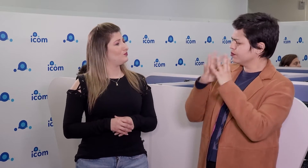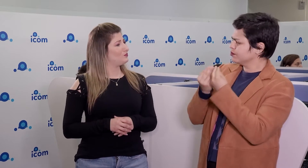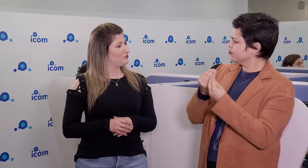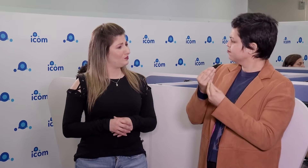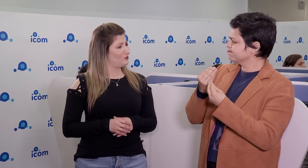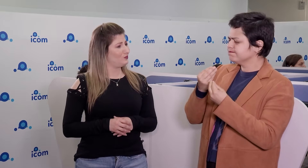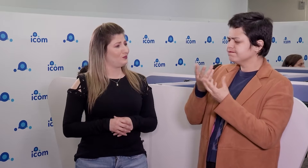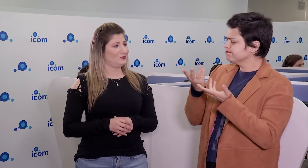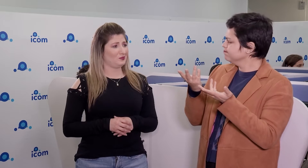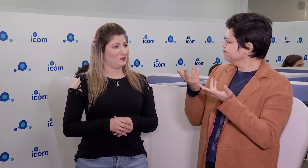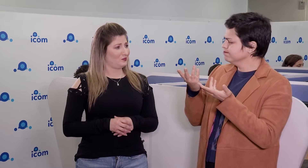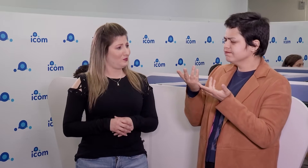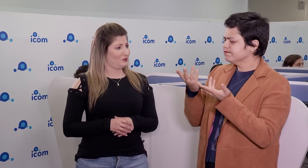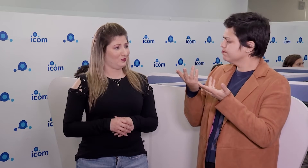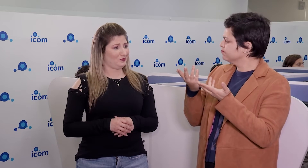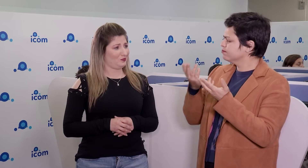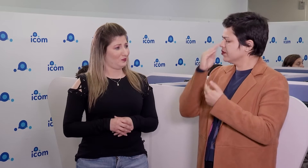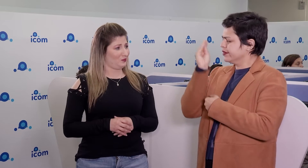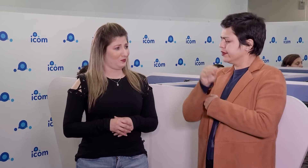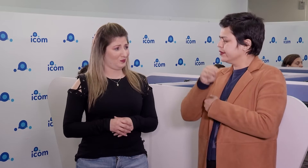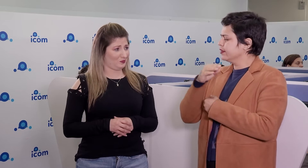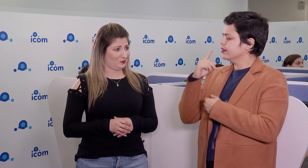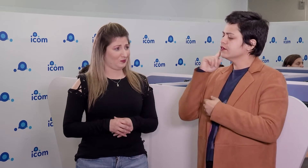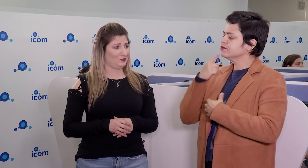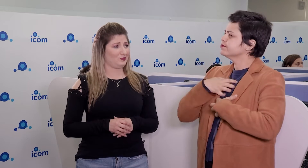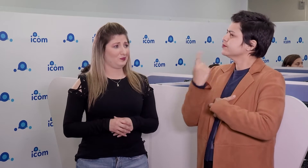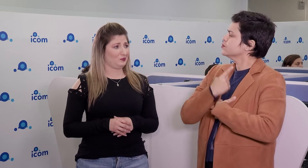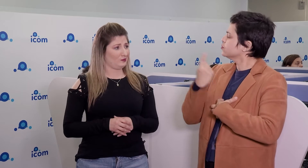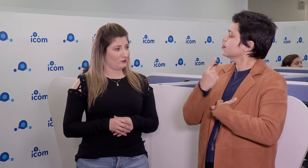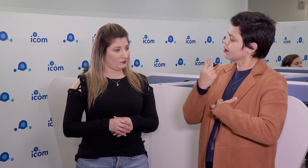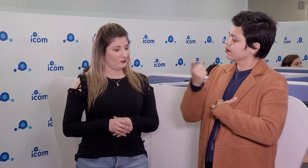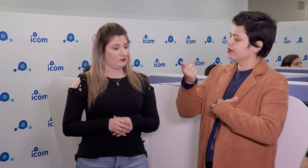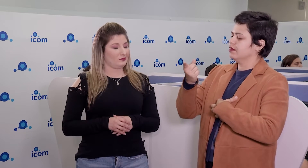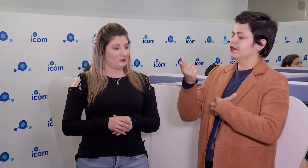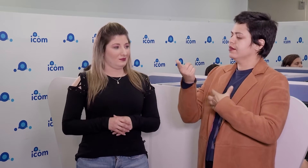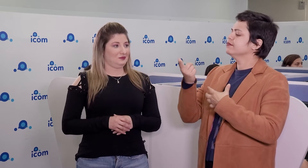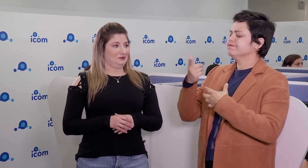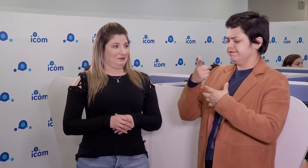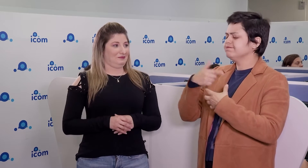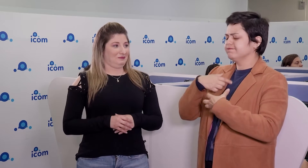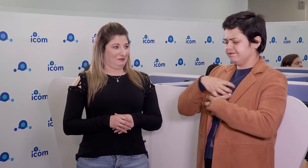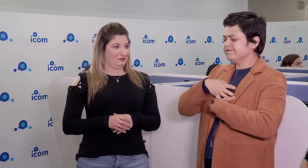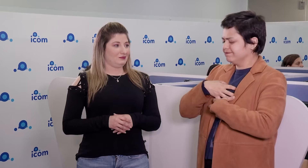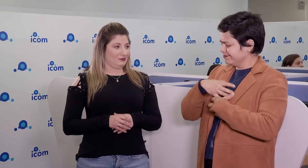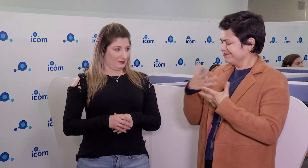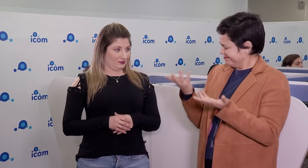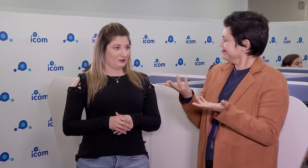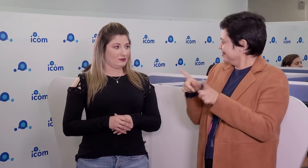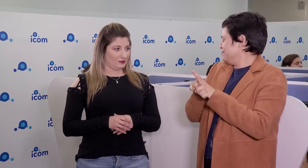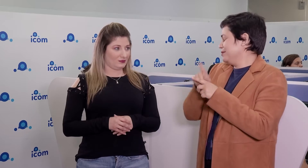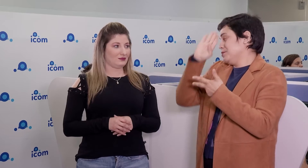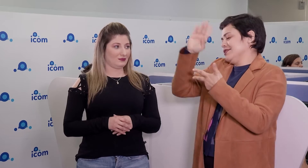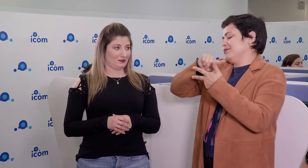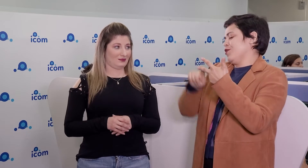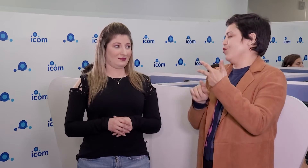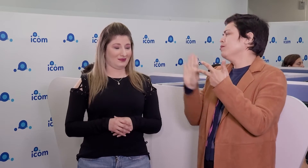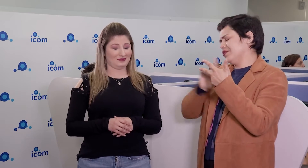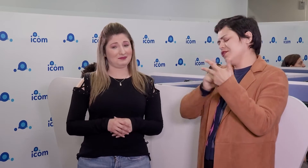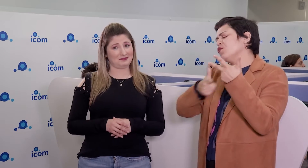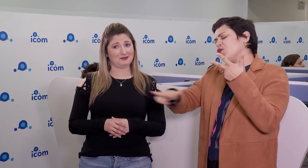Mas família também pode ser um contexto, um lugar que falta a acessibilidade, falta a comunicação, né?